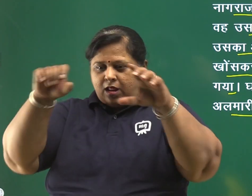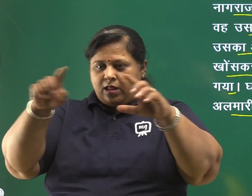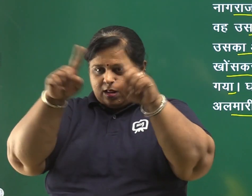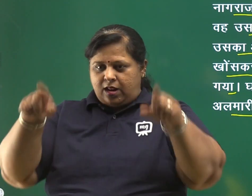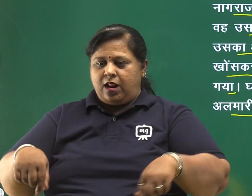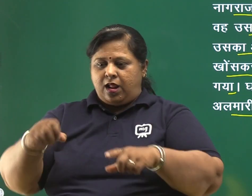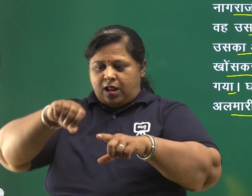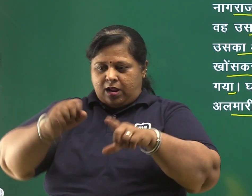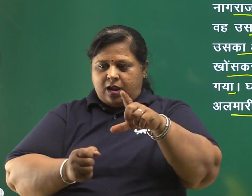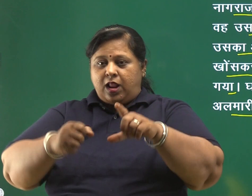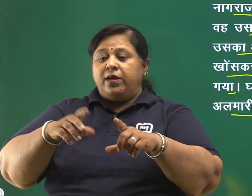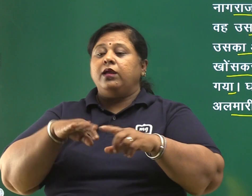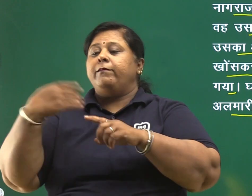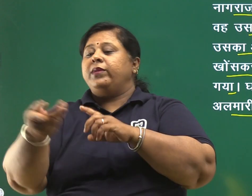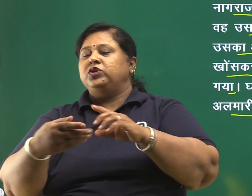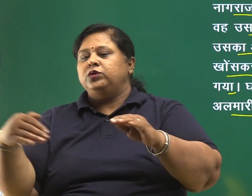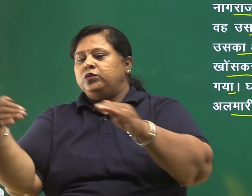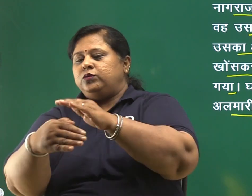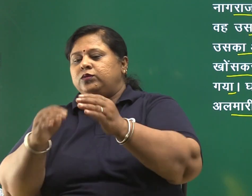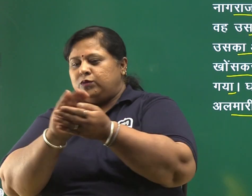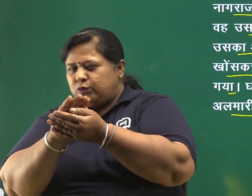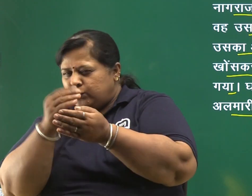पीछे छिपा दिया।